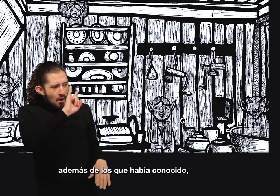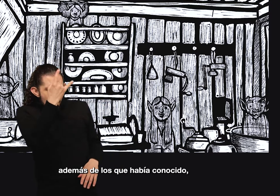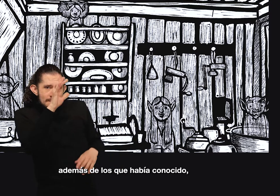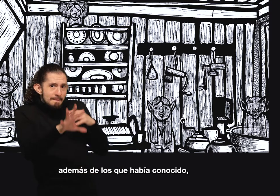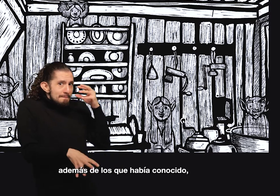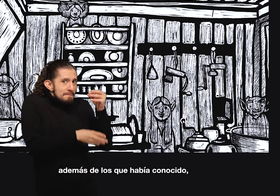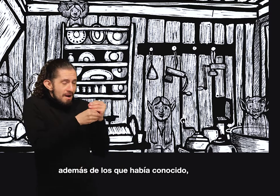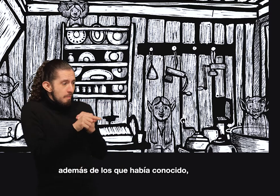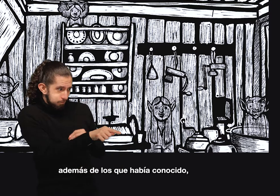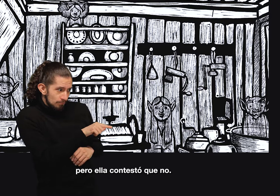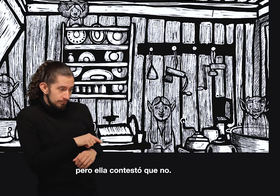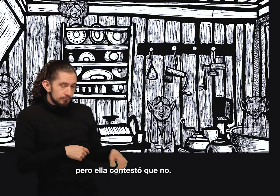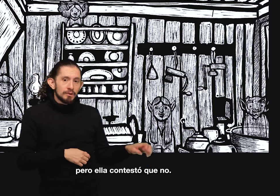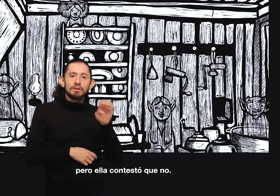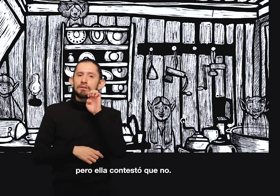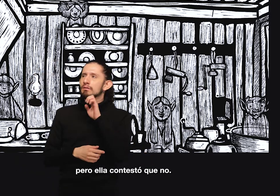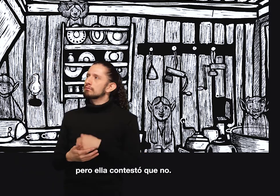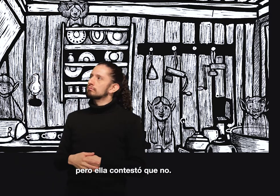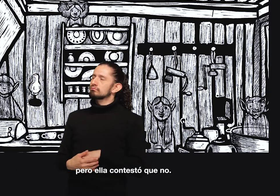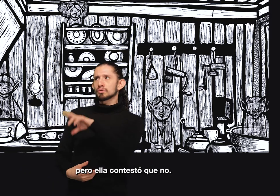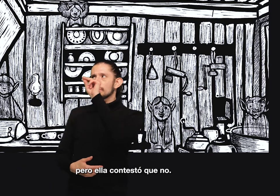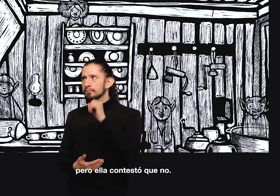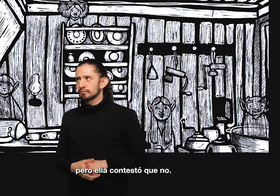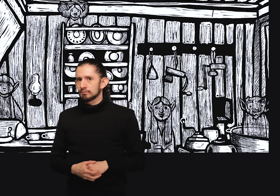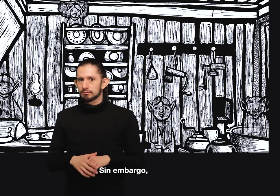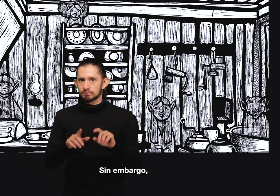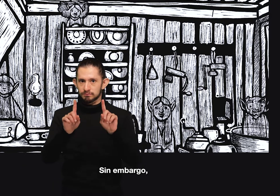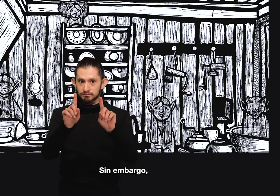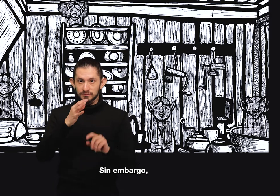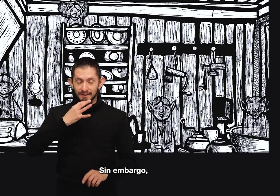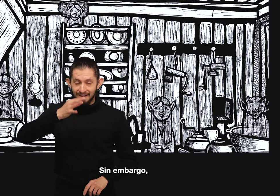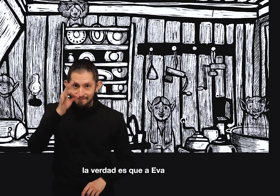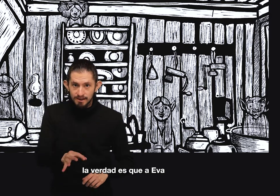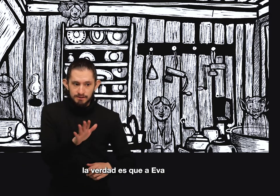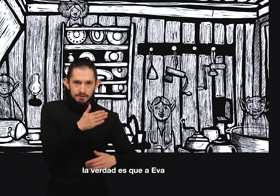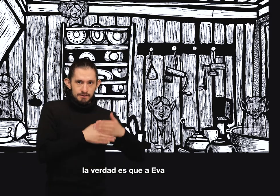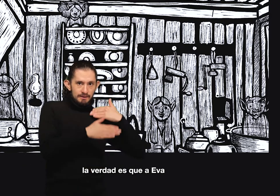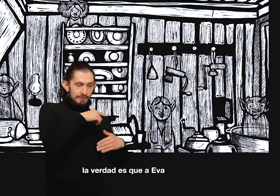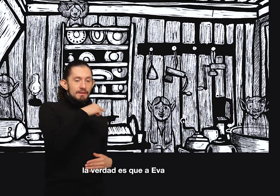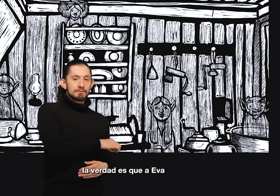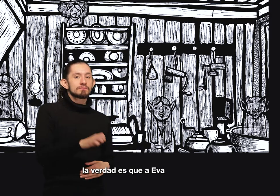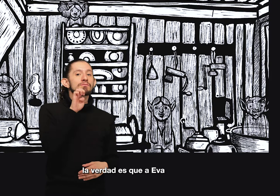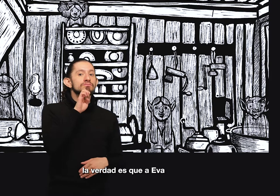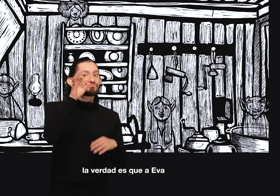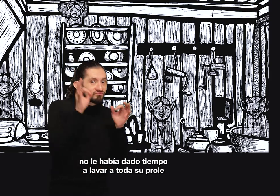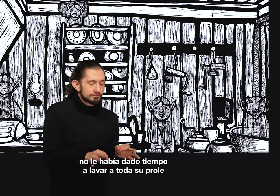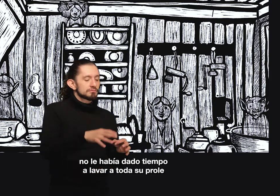había conocido, pero ella contestó que no. Sin embargo, la verdad es que a Eva no le había